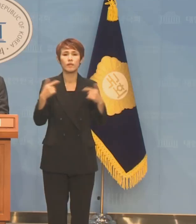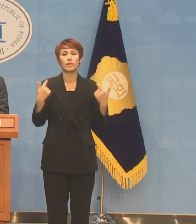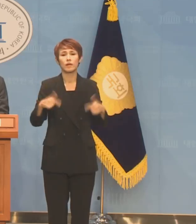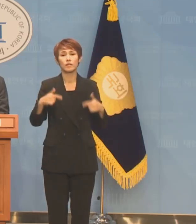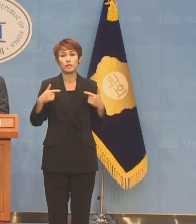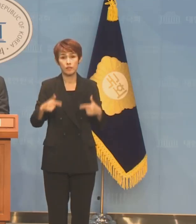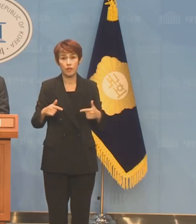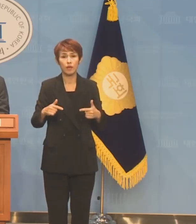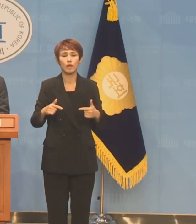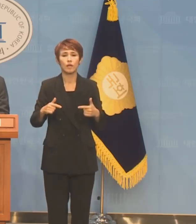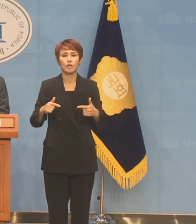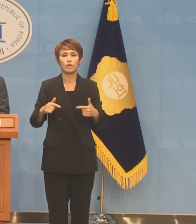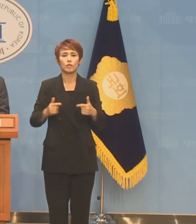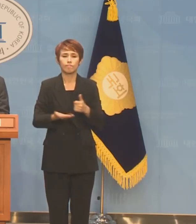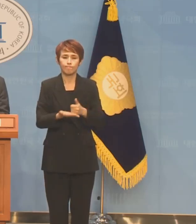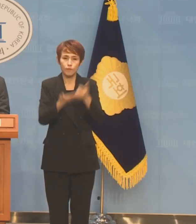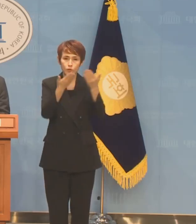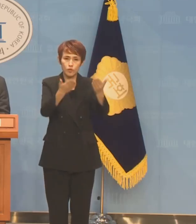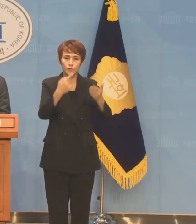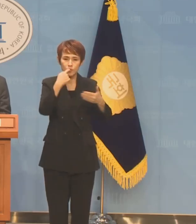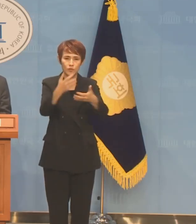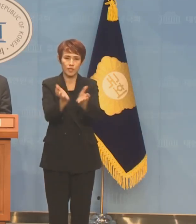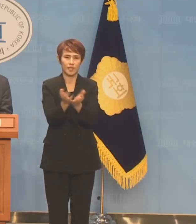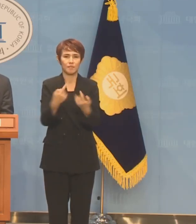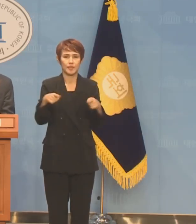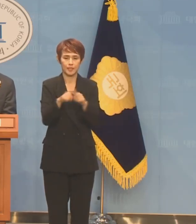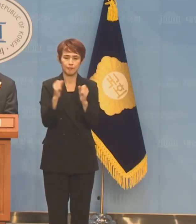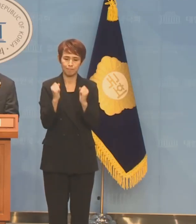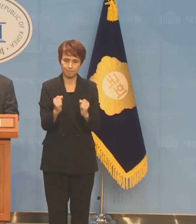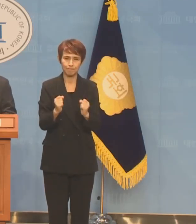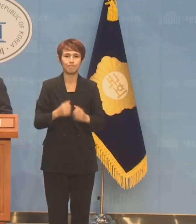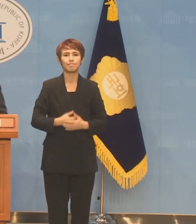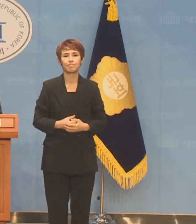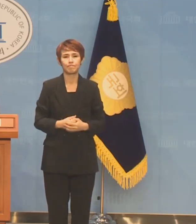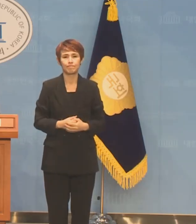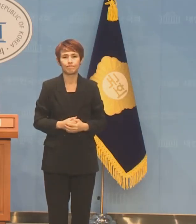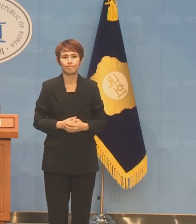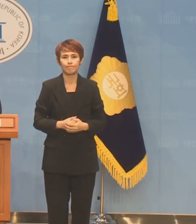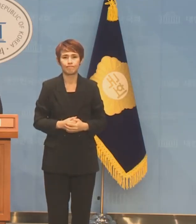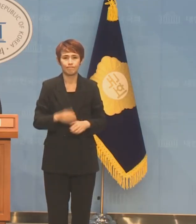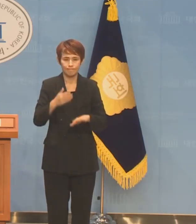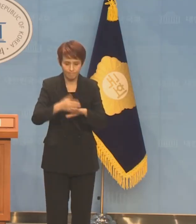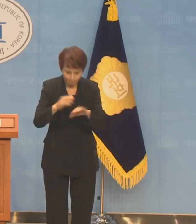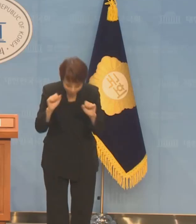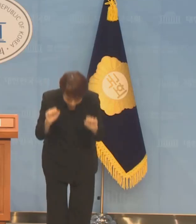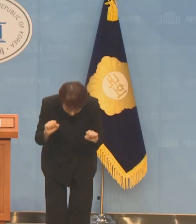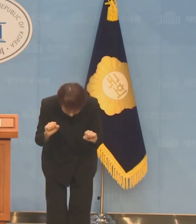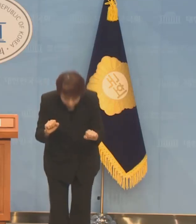국민을 섬기는 더불어민주당이 함께하겠습니다. 이상입니다. 고맙습니다.